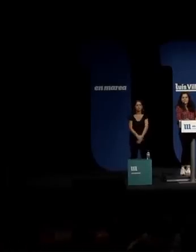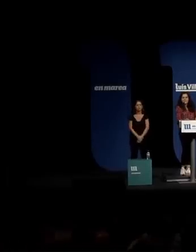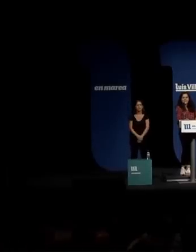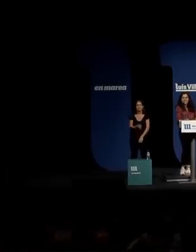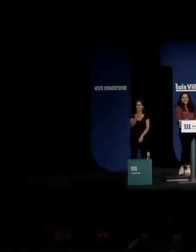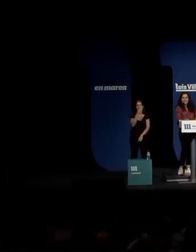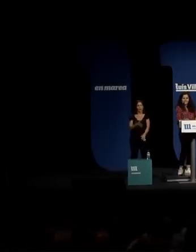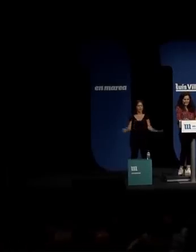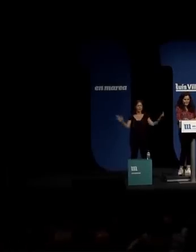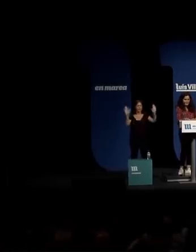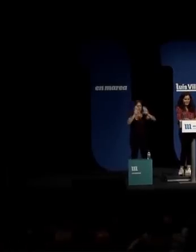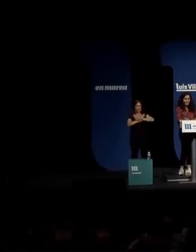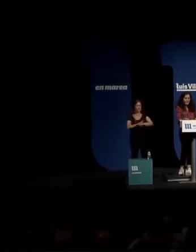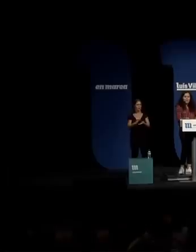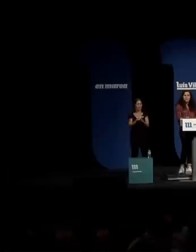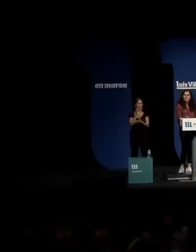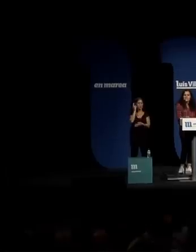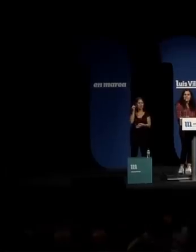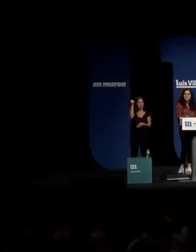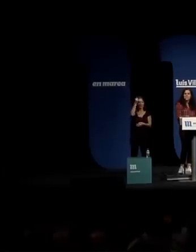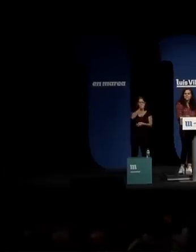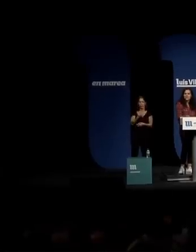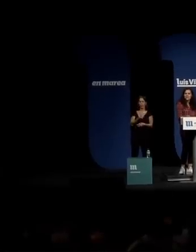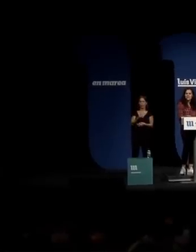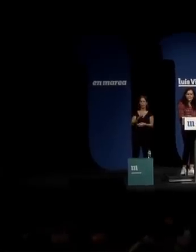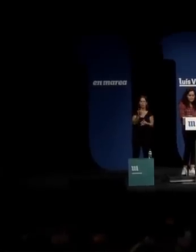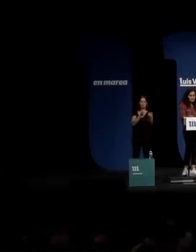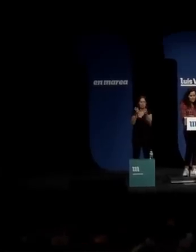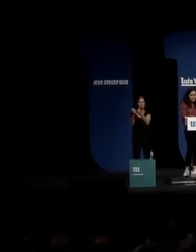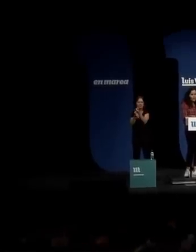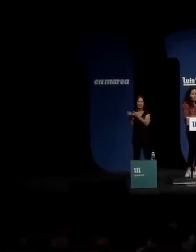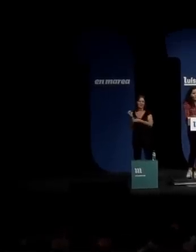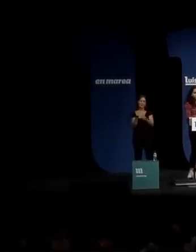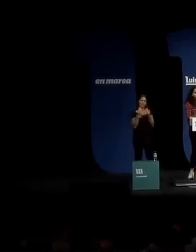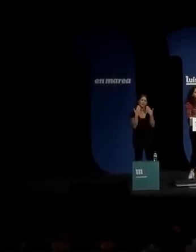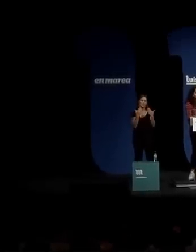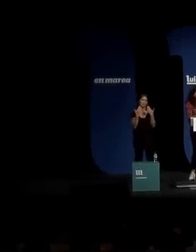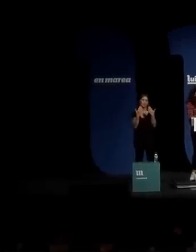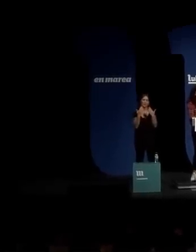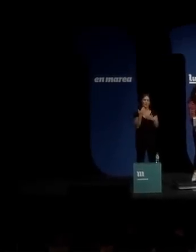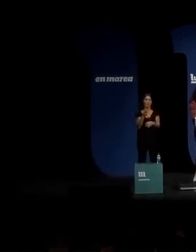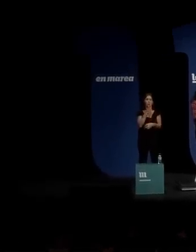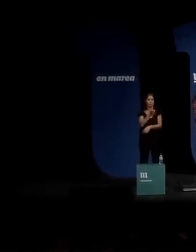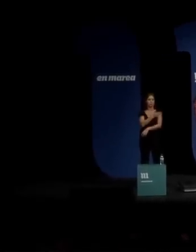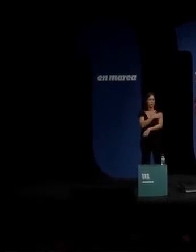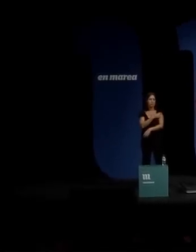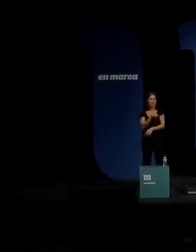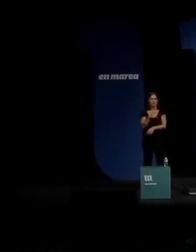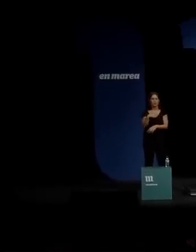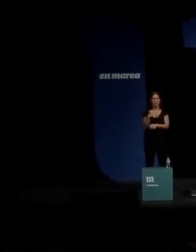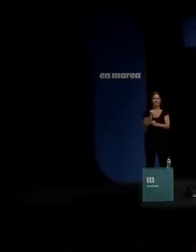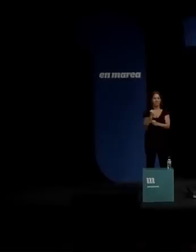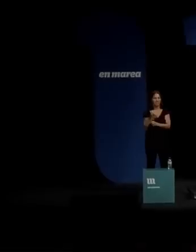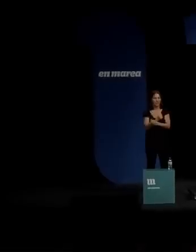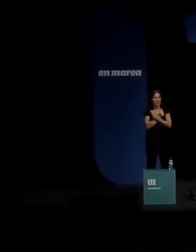Boa noite a todas e a todos. Moitas grazas por acompañarnos aquí hoxe, por acompañarnos a nós, por arrouparnos, por